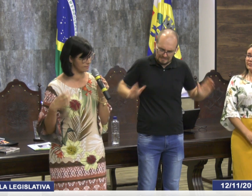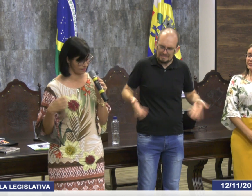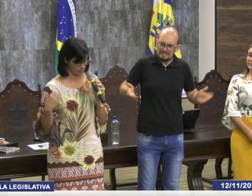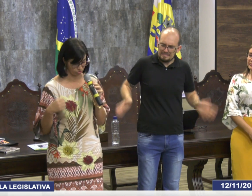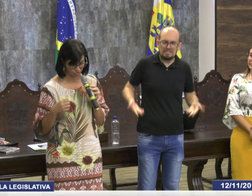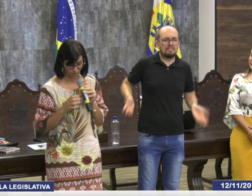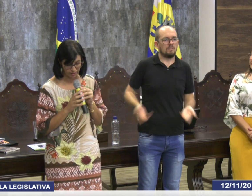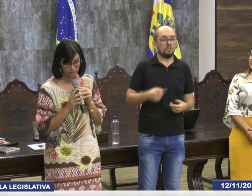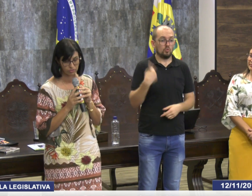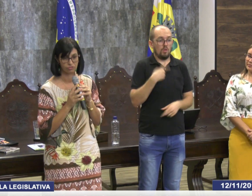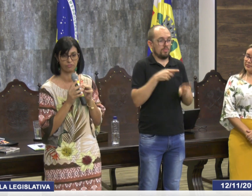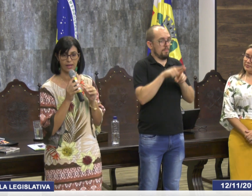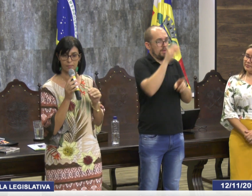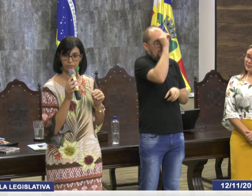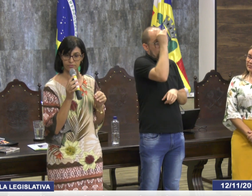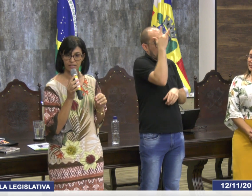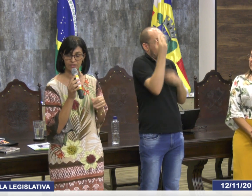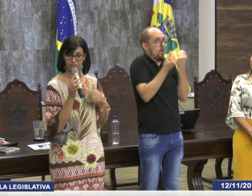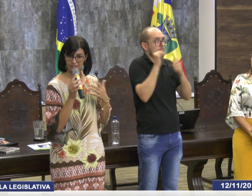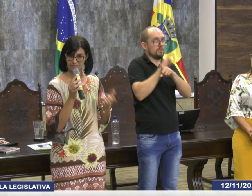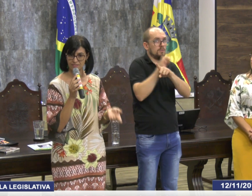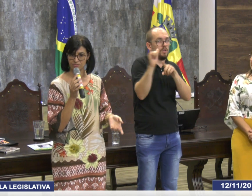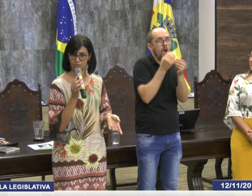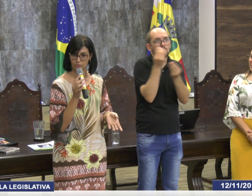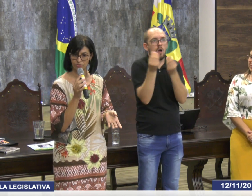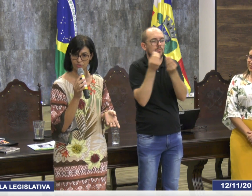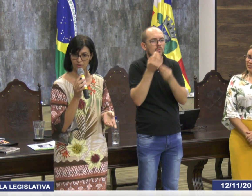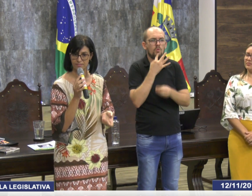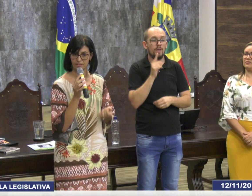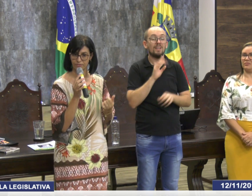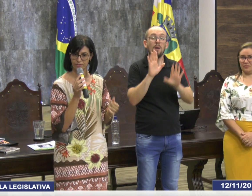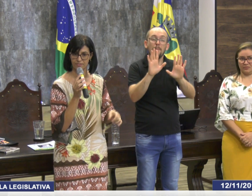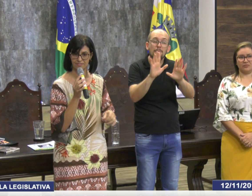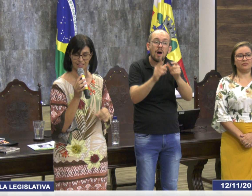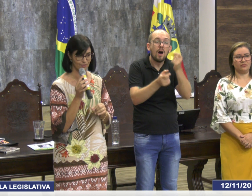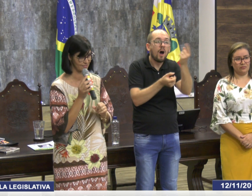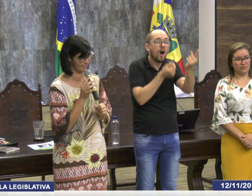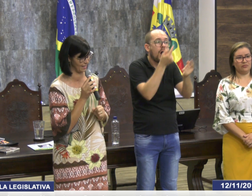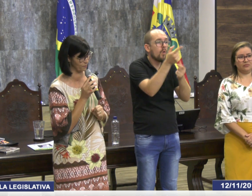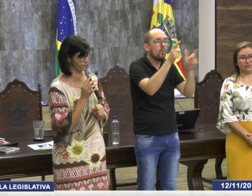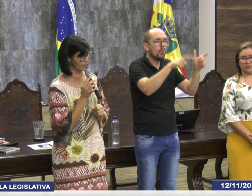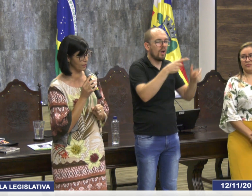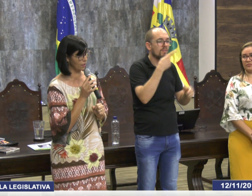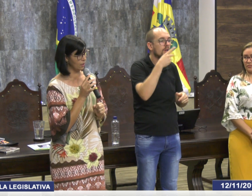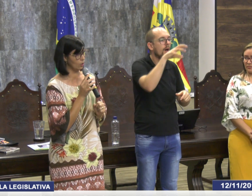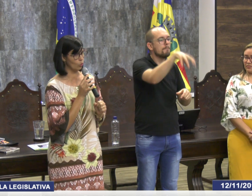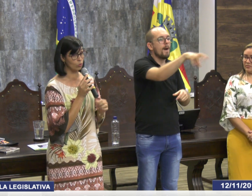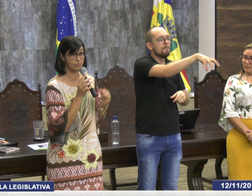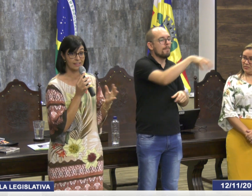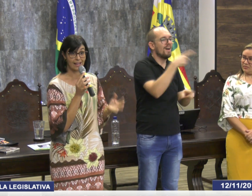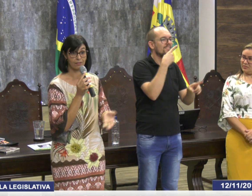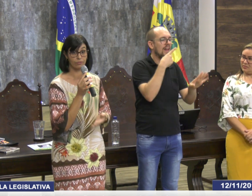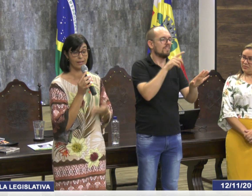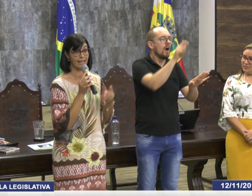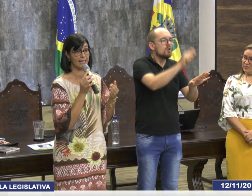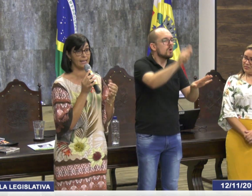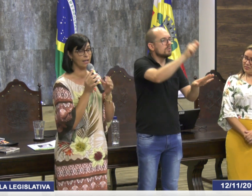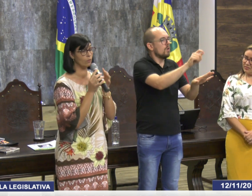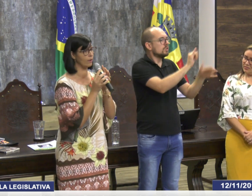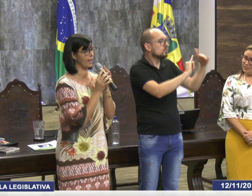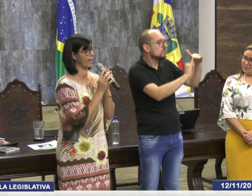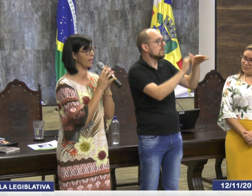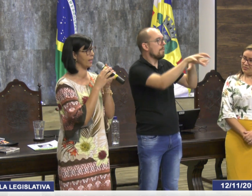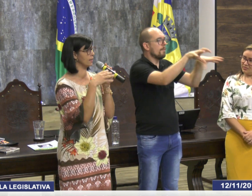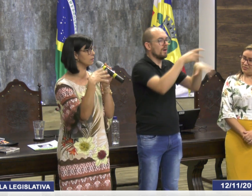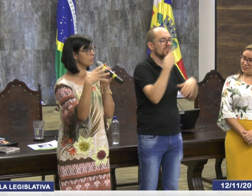dentro dessa trajetória, nós tivemos diversas instituições que foram dizendo assim, o Gustavo, ele